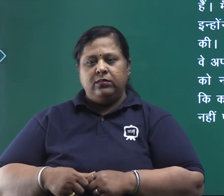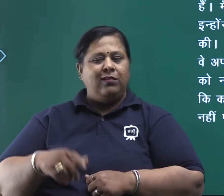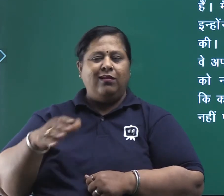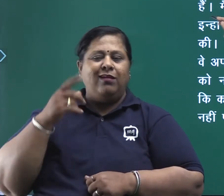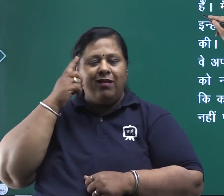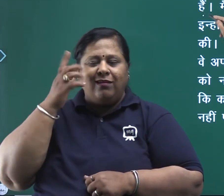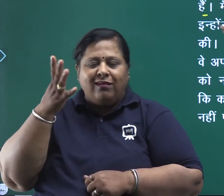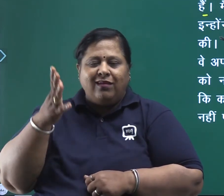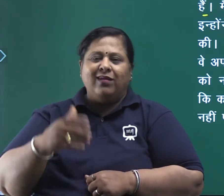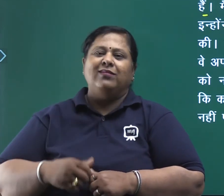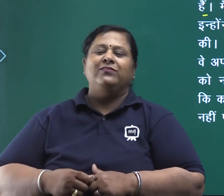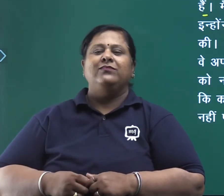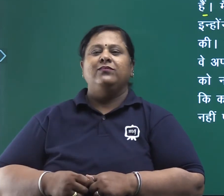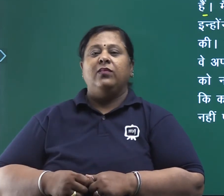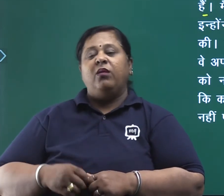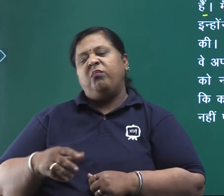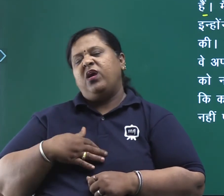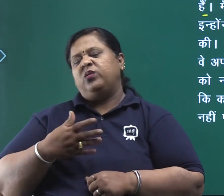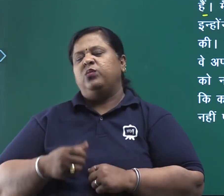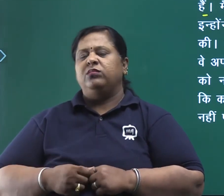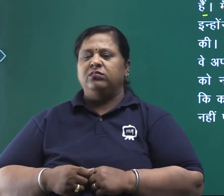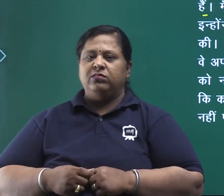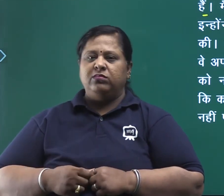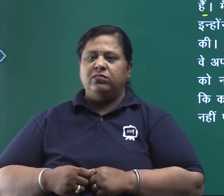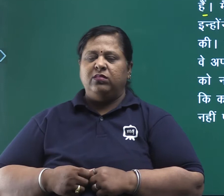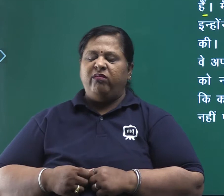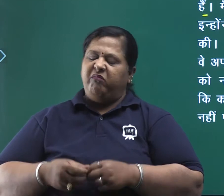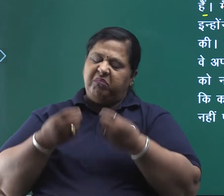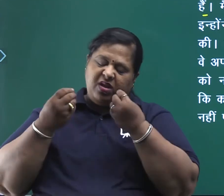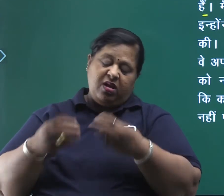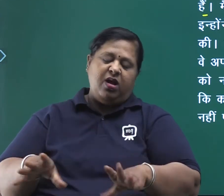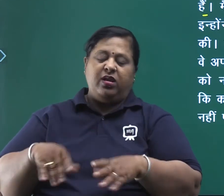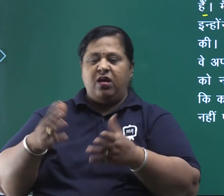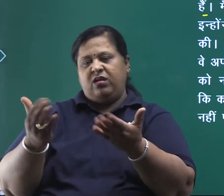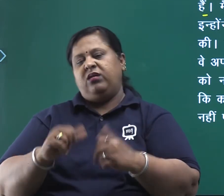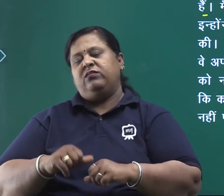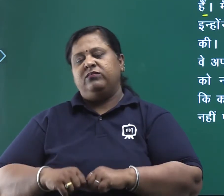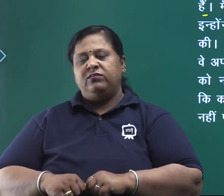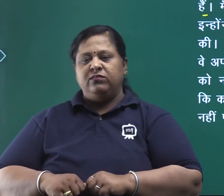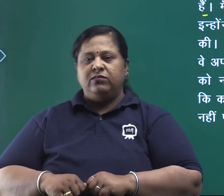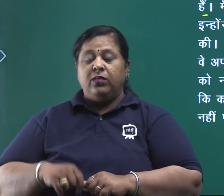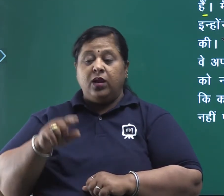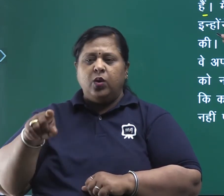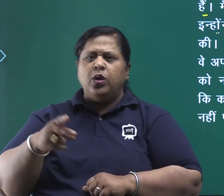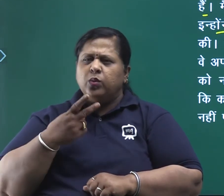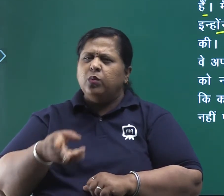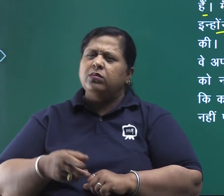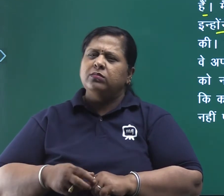ज्ञान नहीं है, मैं तो व्यर्थ ही आ गया। इन्होंने